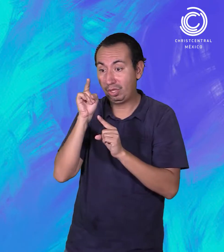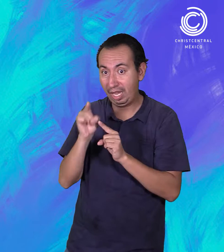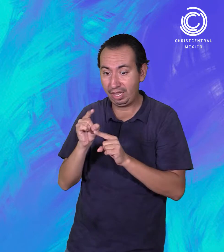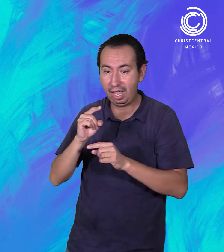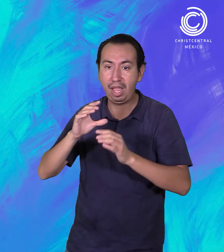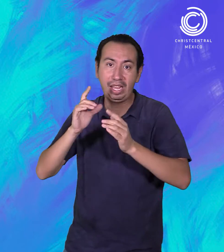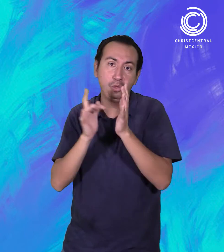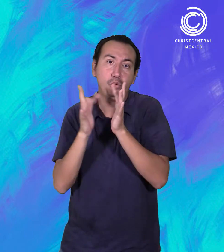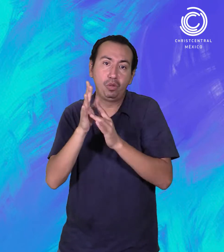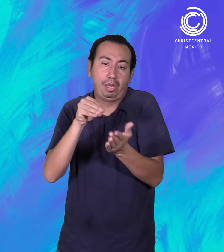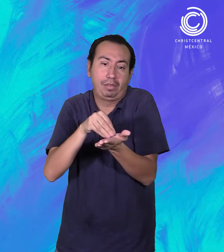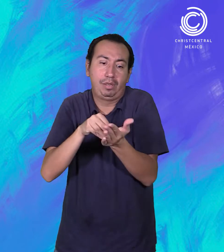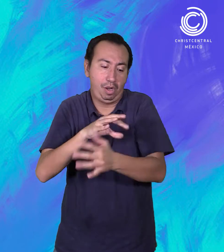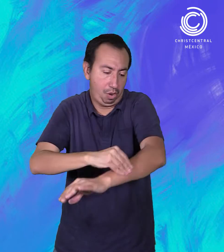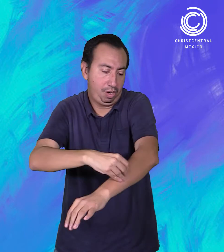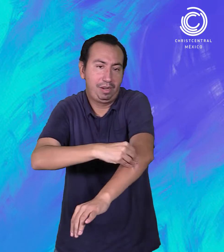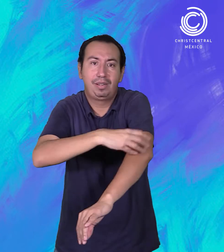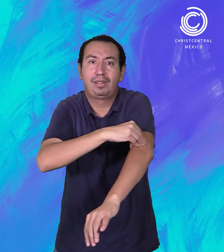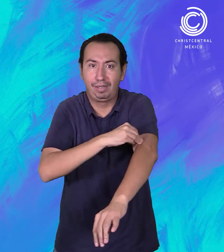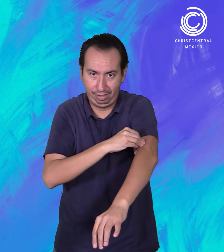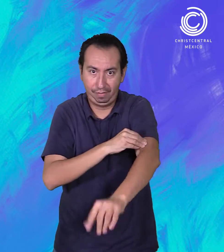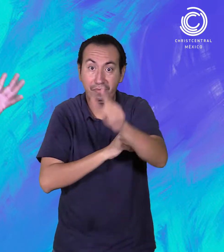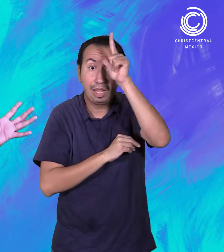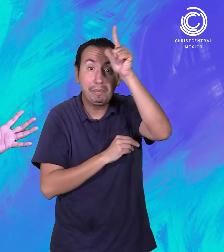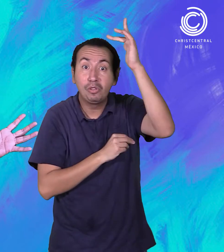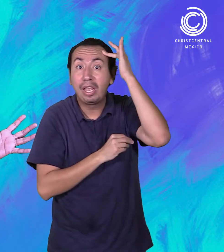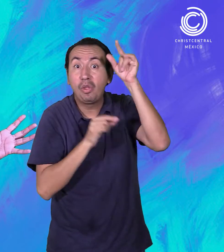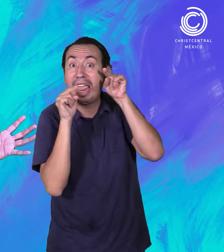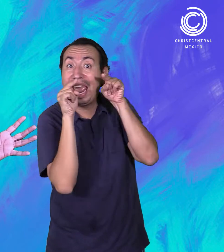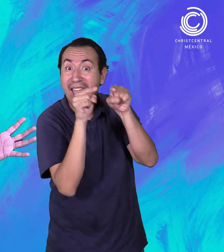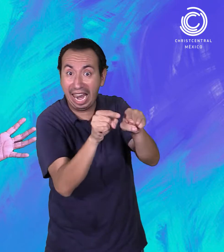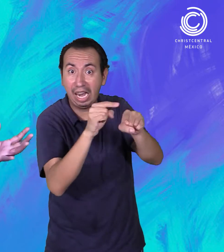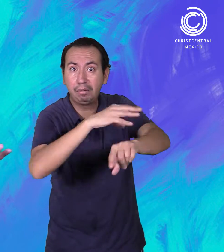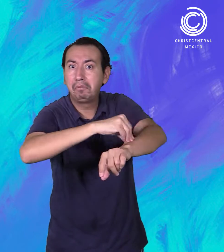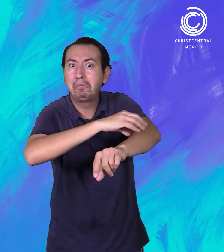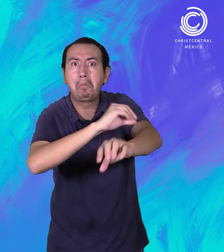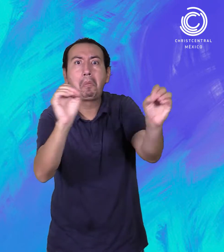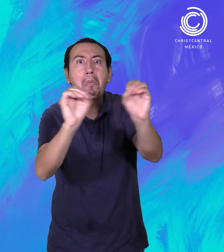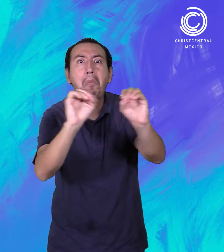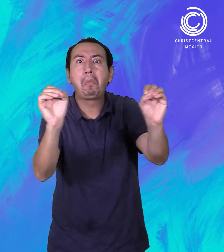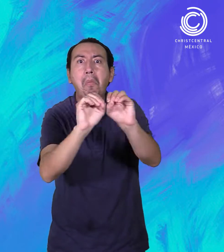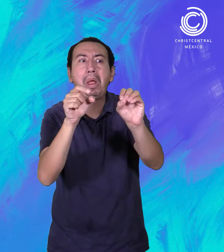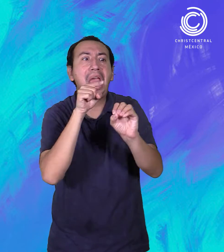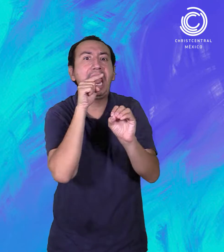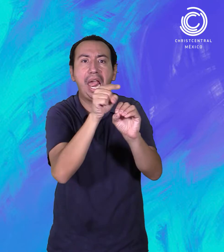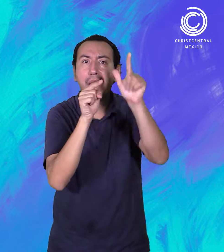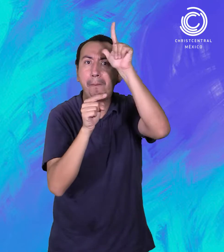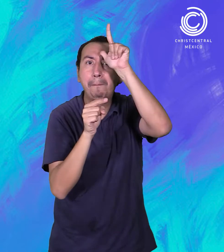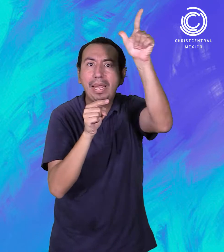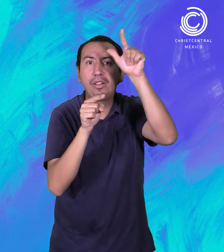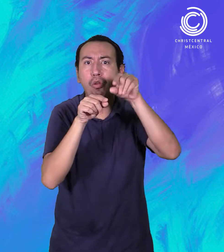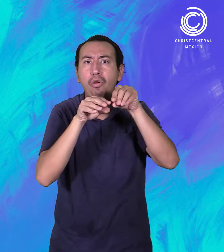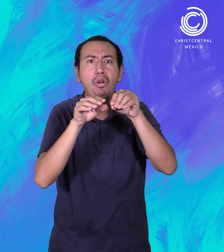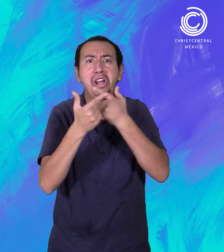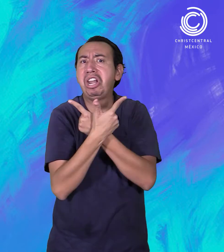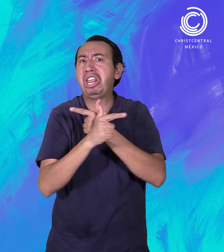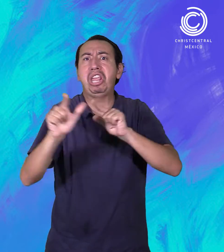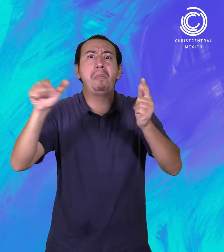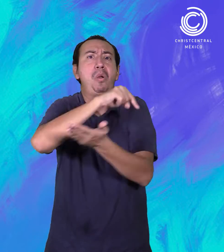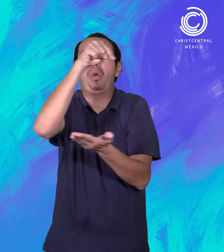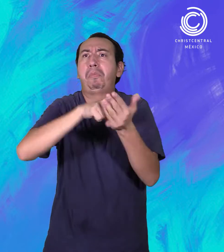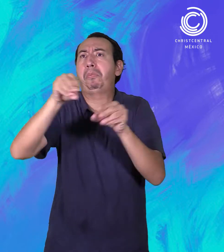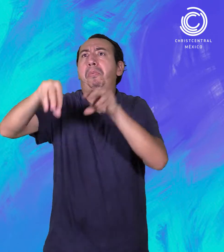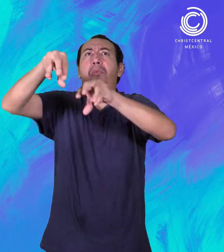lo físico, sino que tiene la capacidad de poder estar en todos lados al mismo tiempo, porque es Espíritu, es Dios mismo.